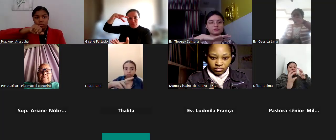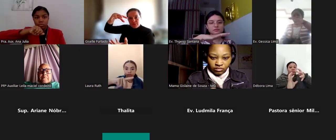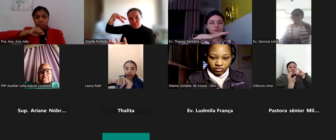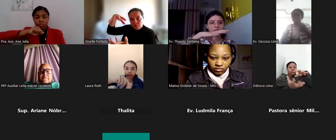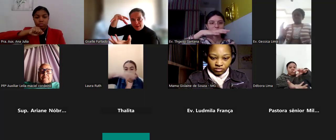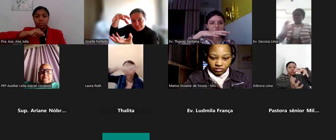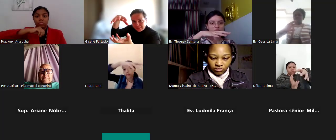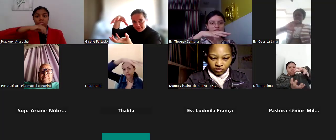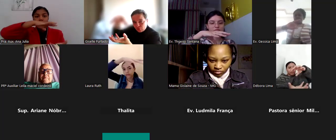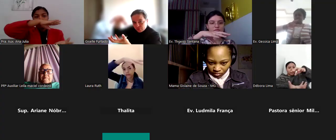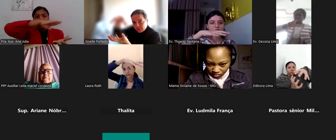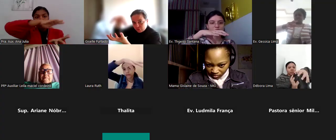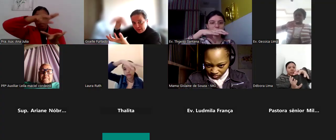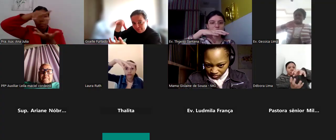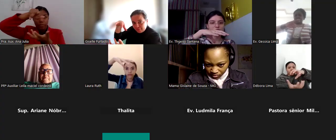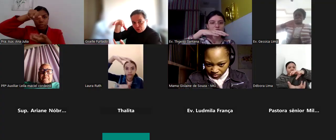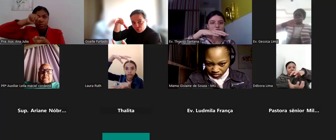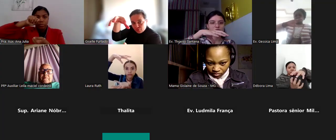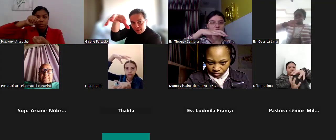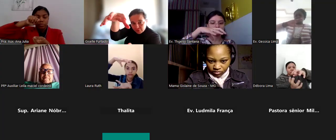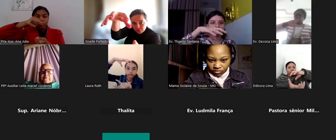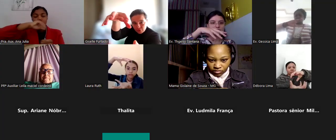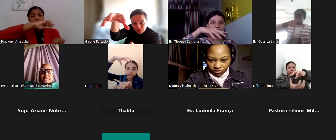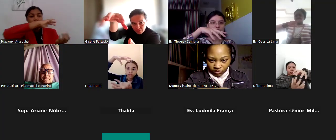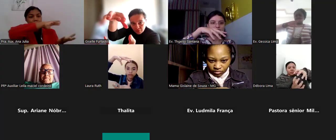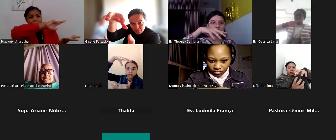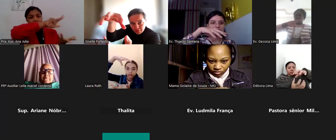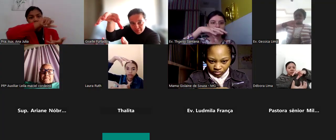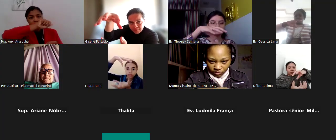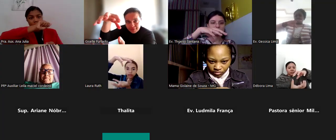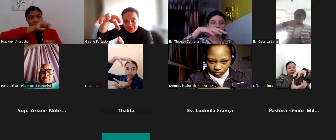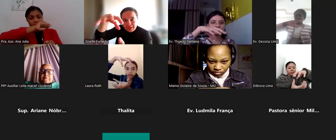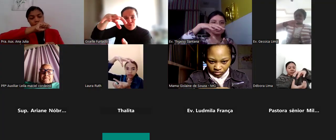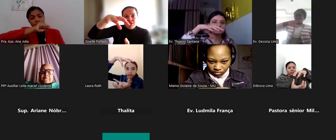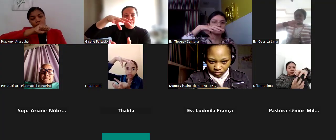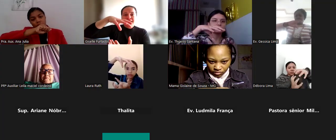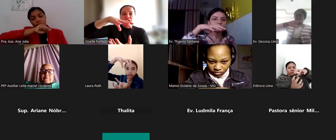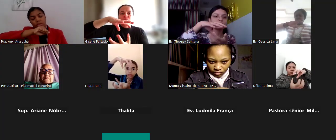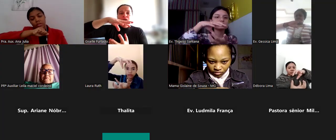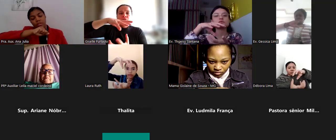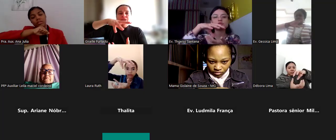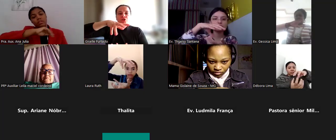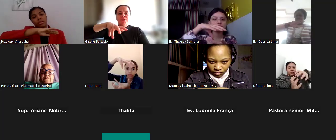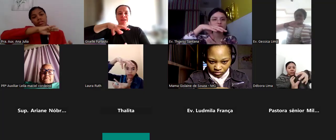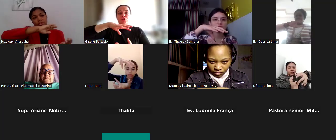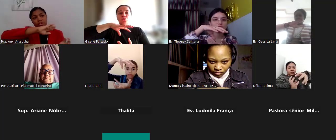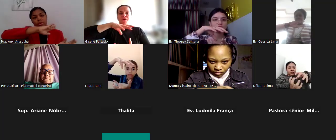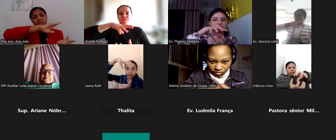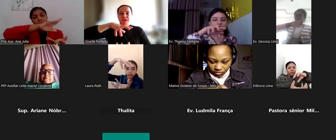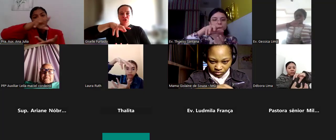mãos espalmadas com os dedos levemente curvados, ó. E você vai dar uma rodadinha na sua